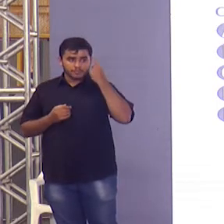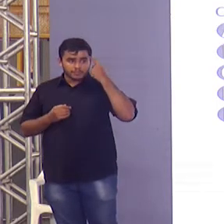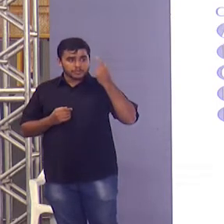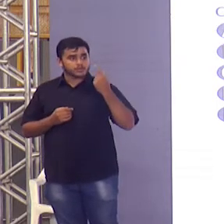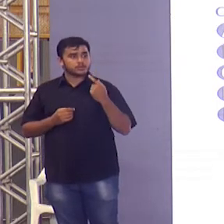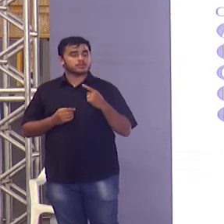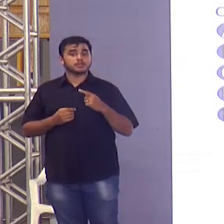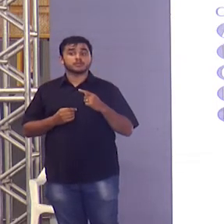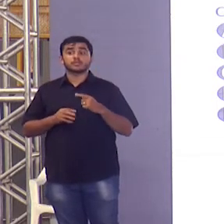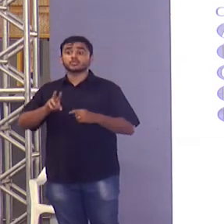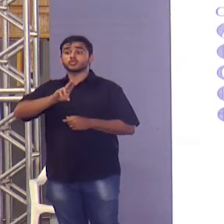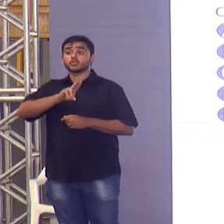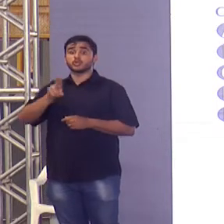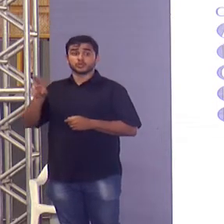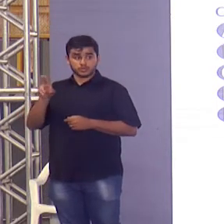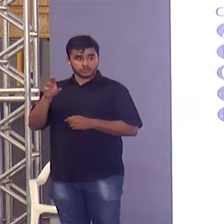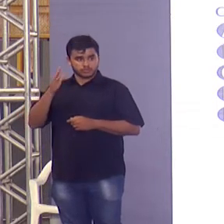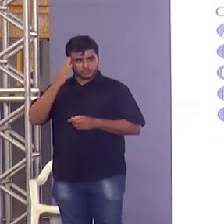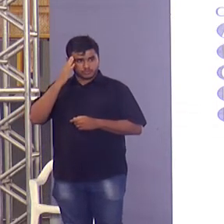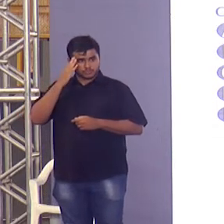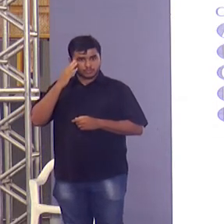da adição é chamado de